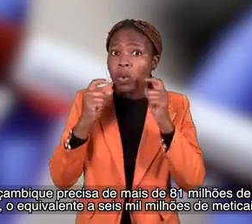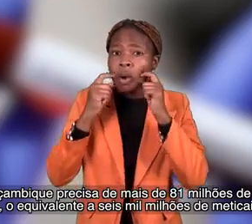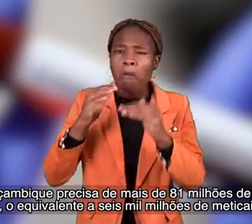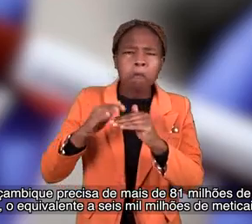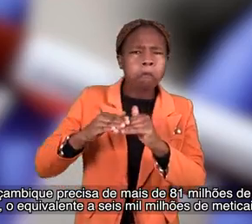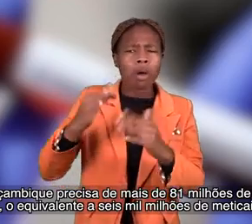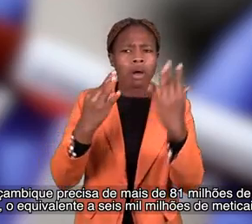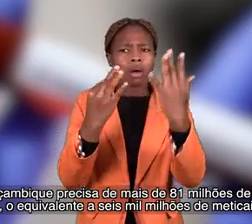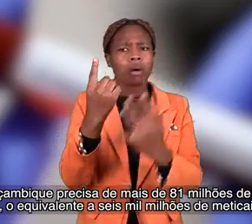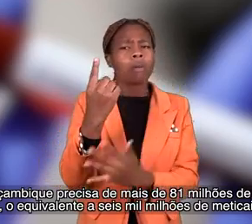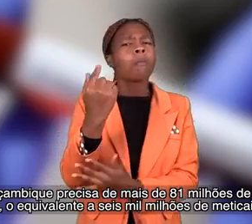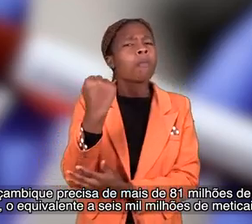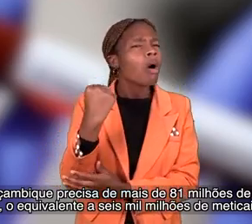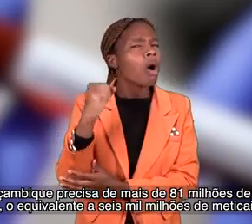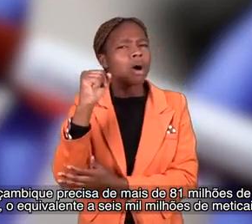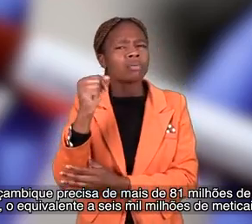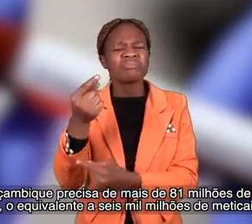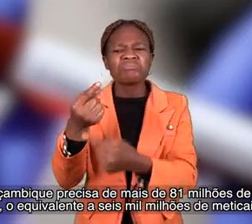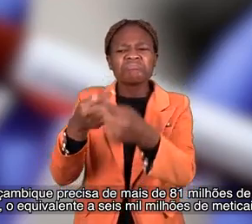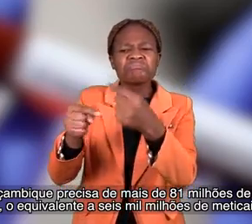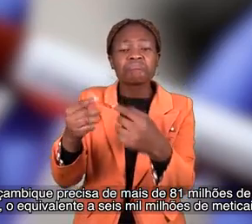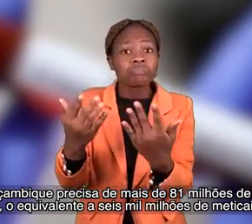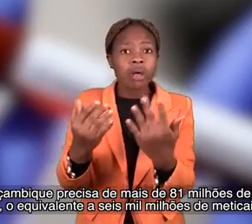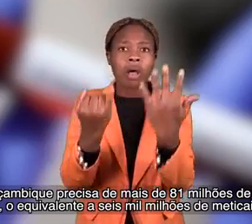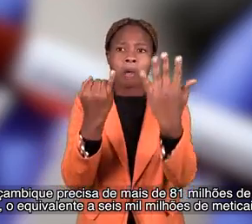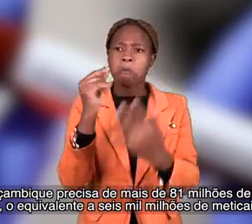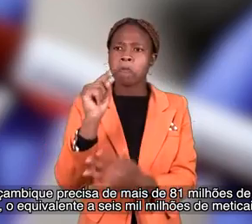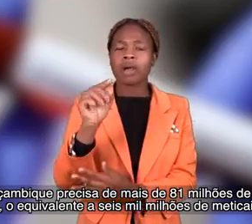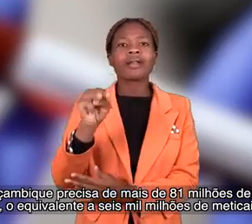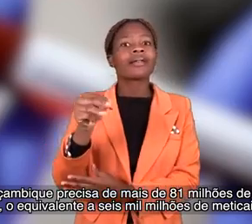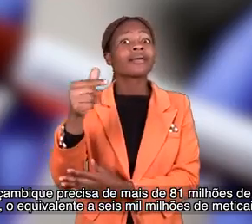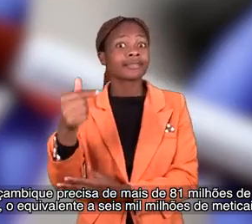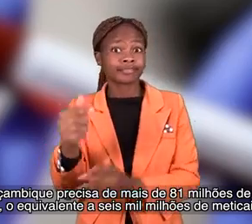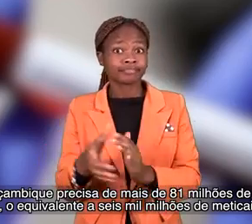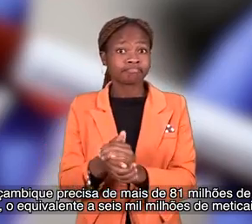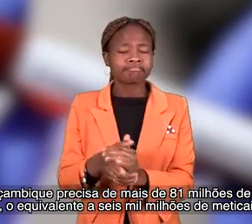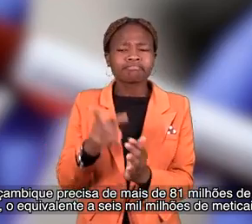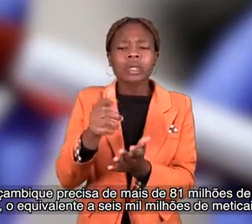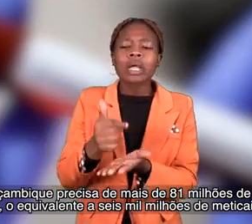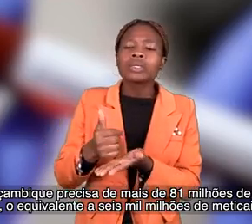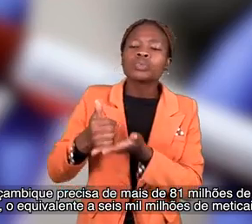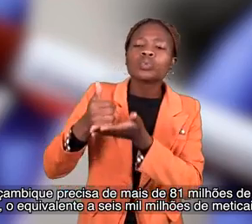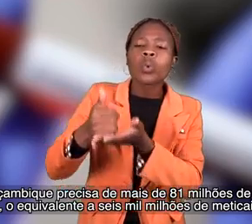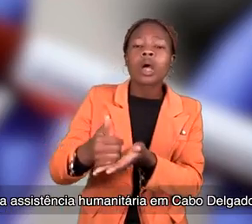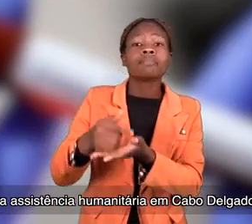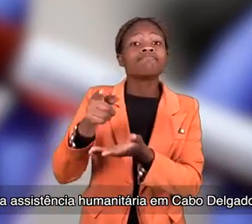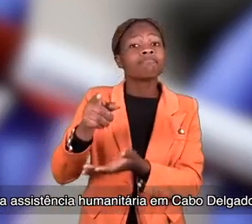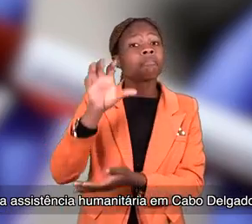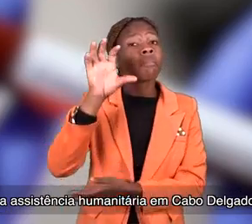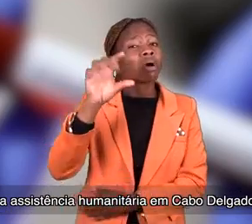Moçambique precisará de mais de 81 milhões de euros, o equivalente a 6 mil milhões de meticais, para assistência